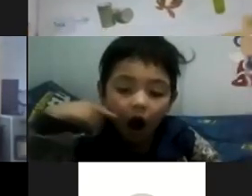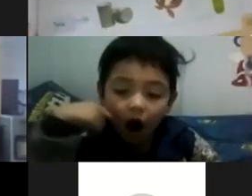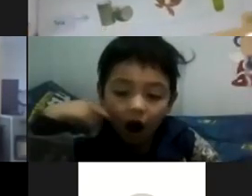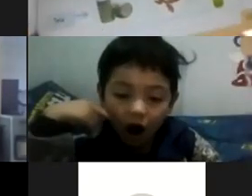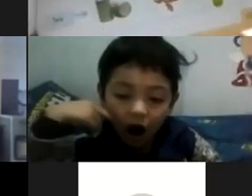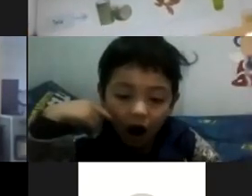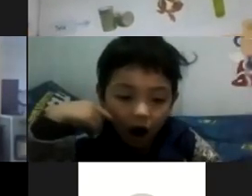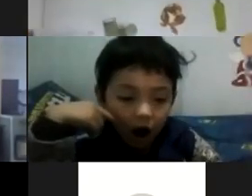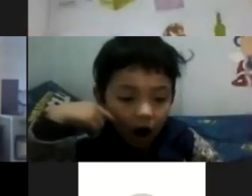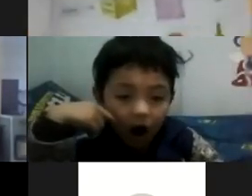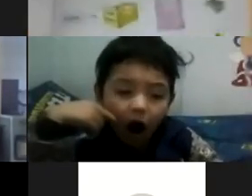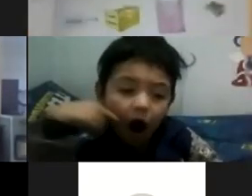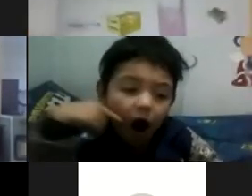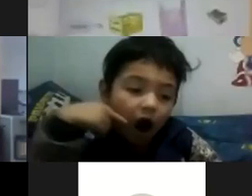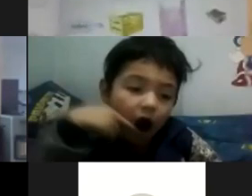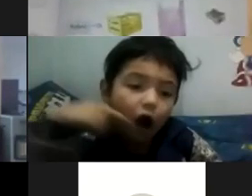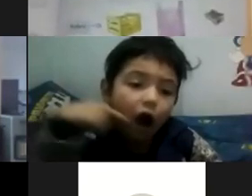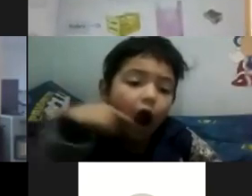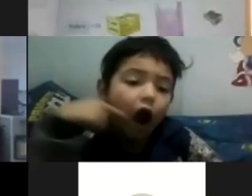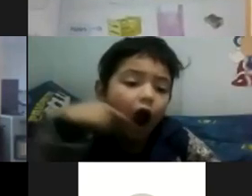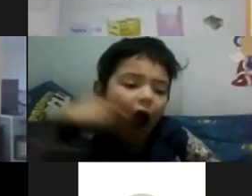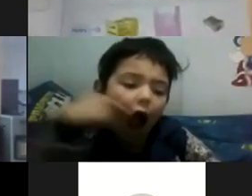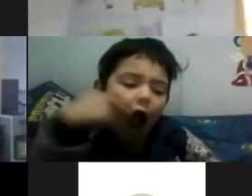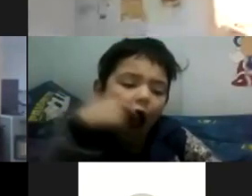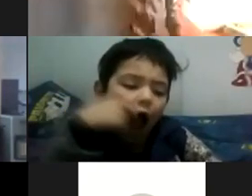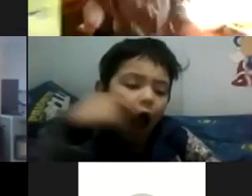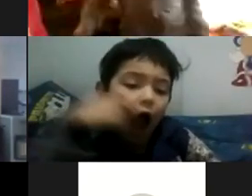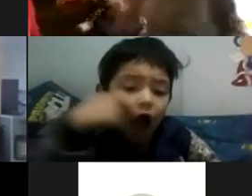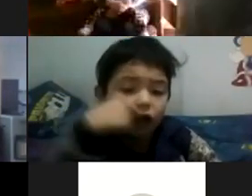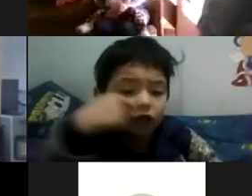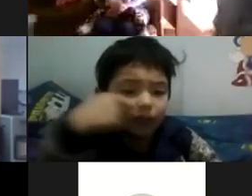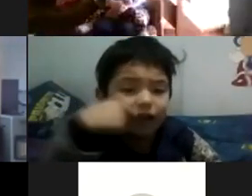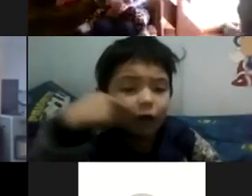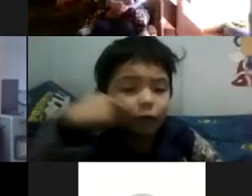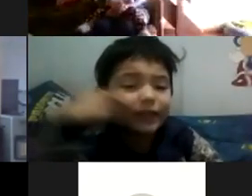Ya, chiquillos, me voy a despedir ahora porque les toca religión y tengo que... Estamos...